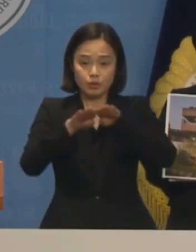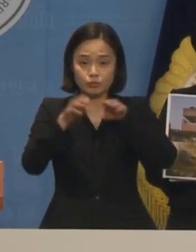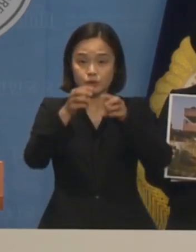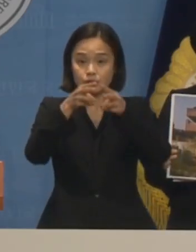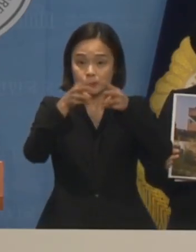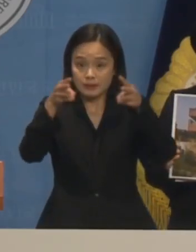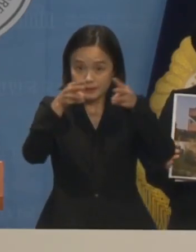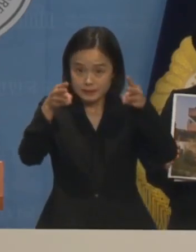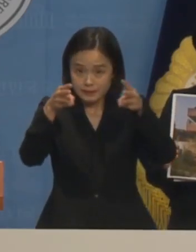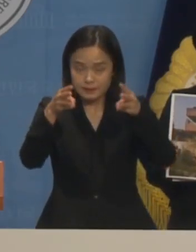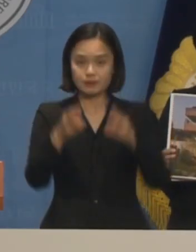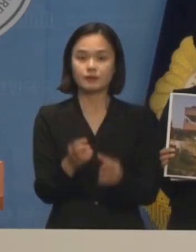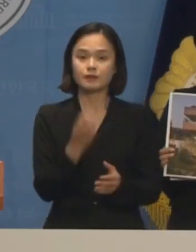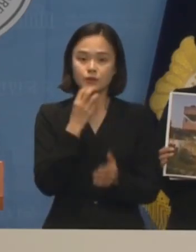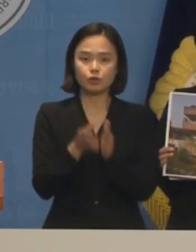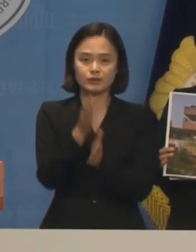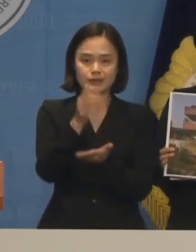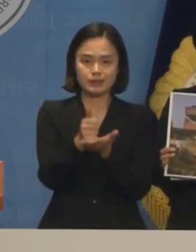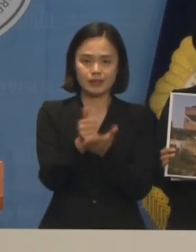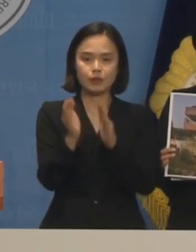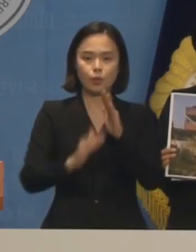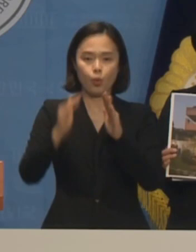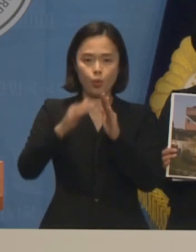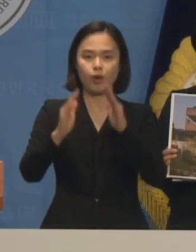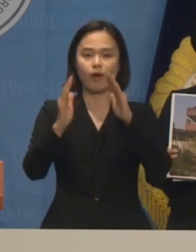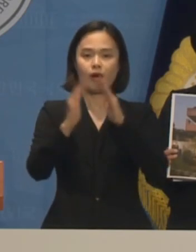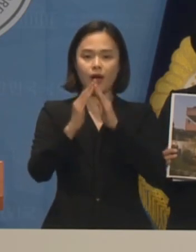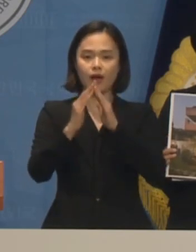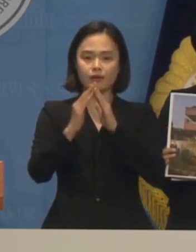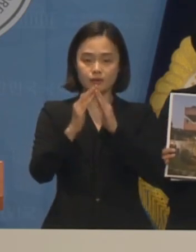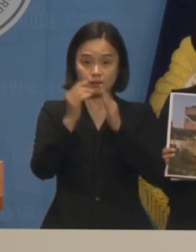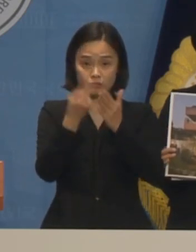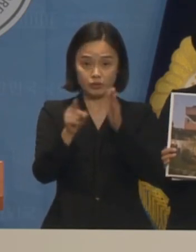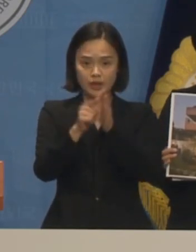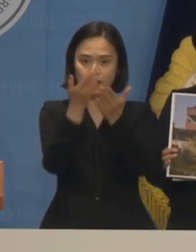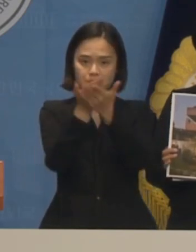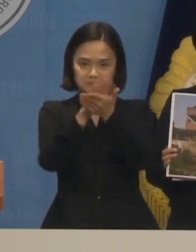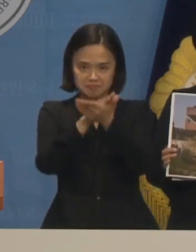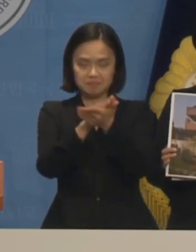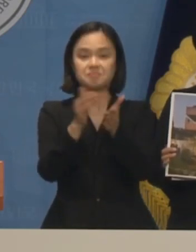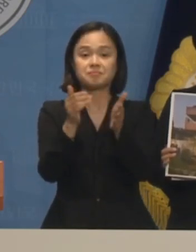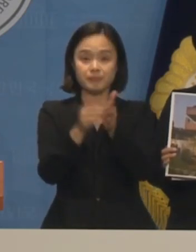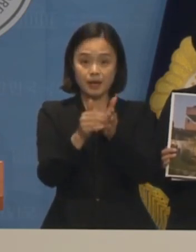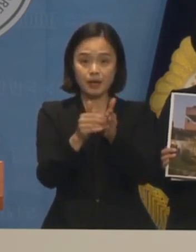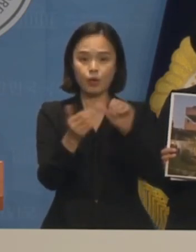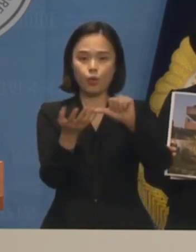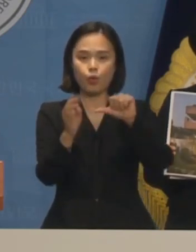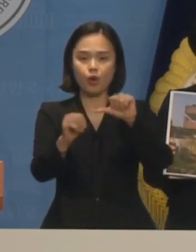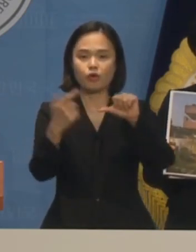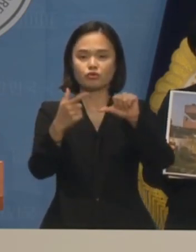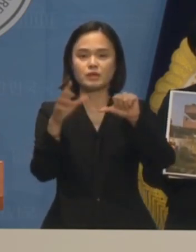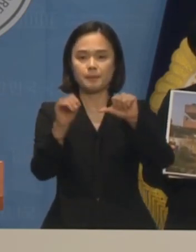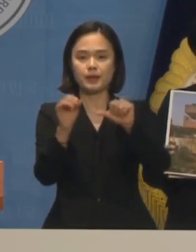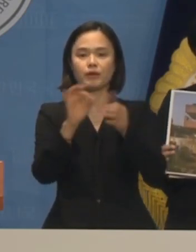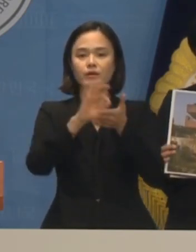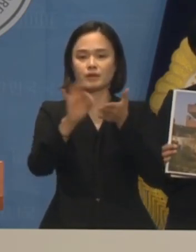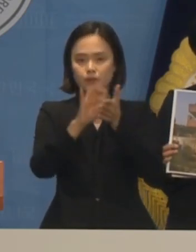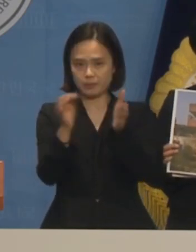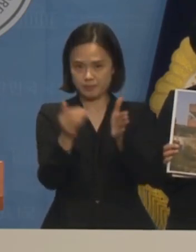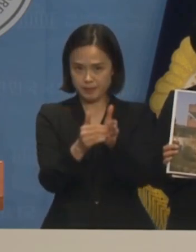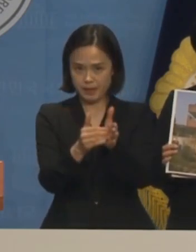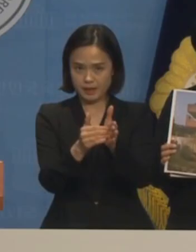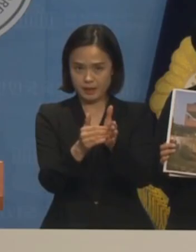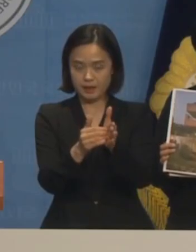공간으로 개조하면서 5억 6천만 원의 추가 예산을 투입했고 2에서 4층이